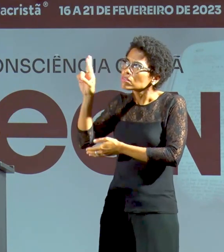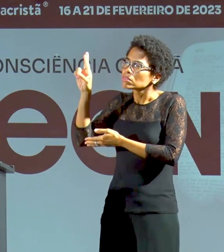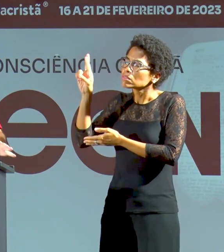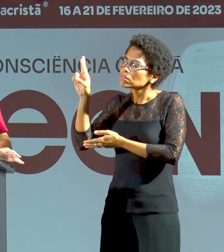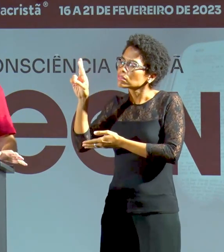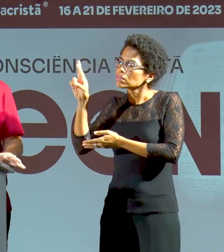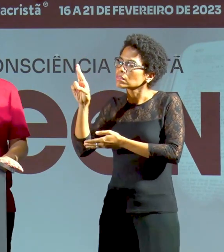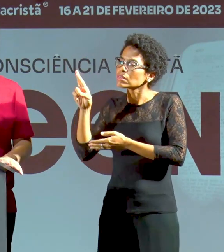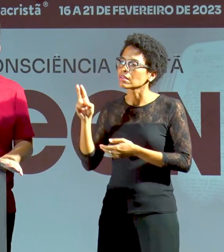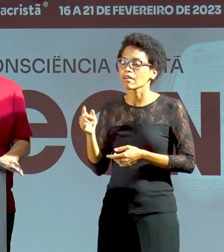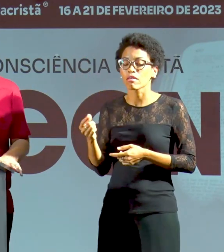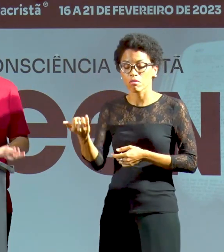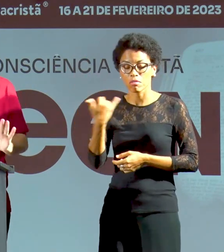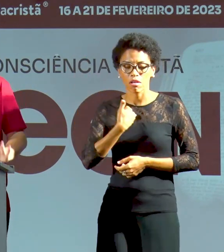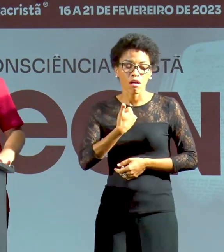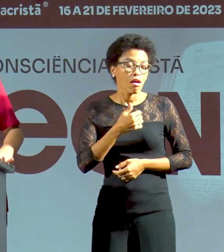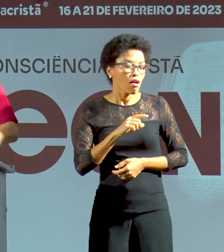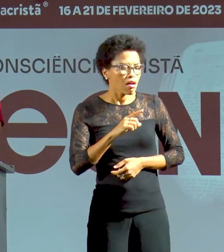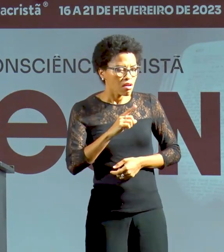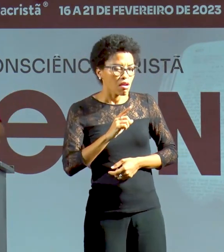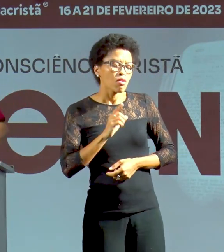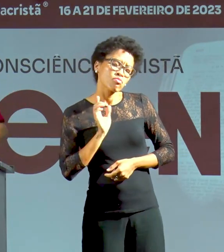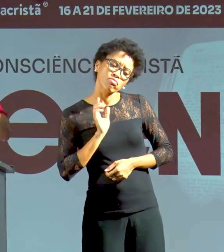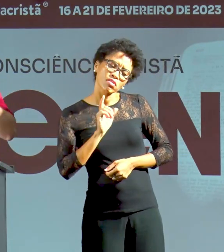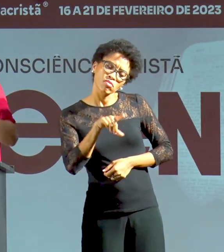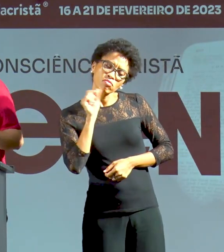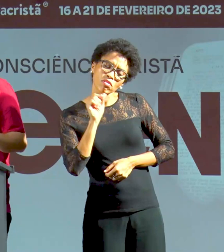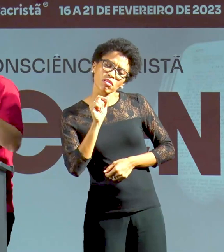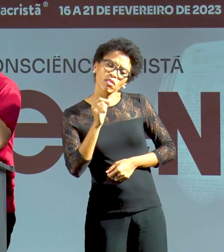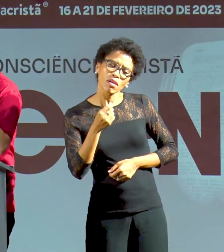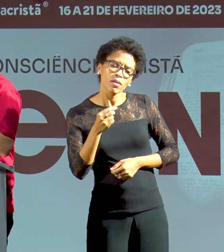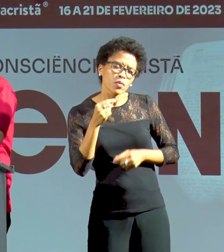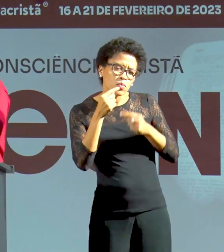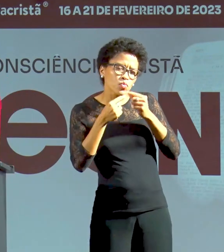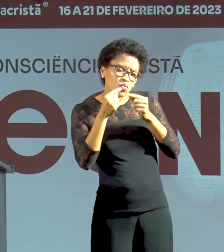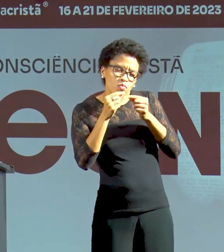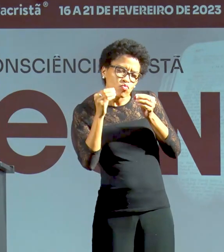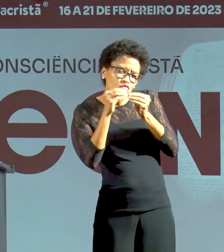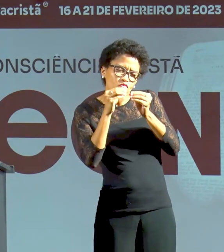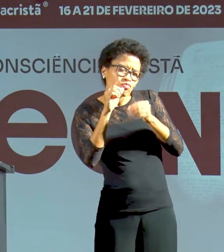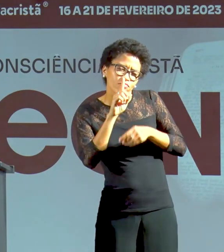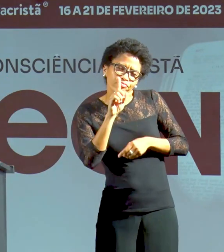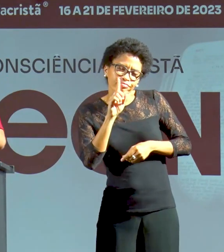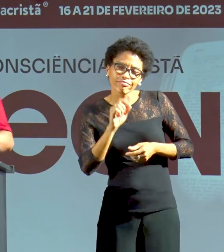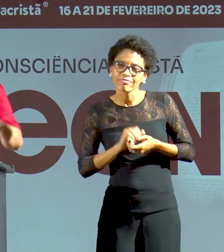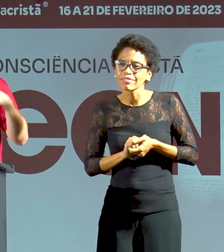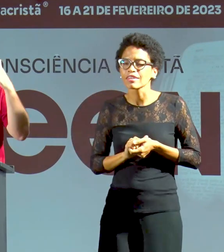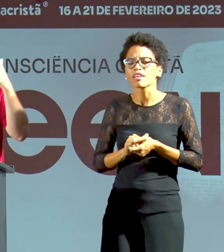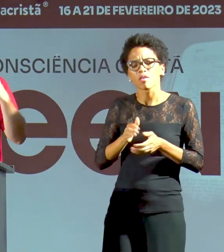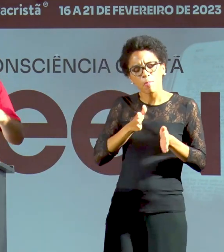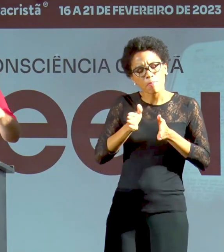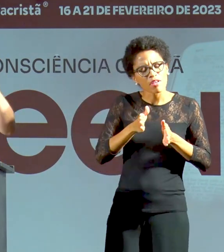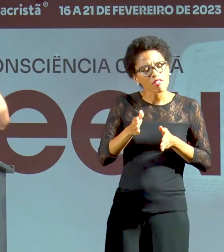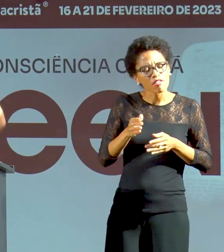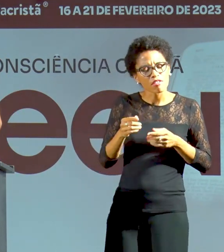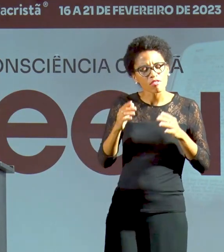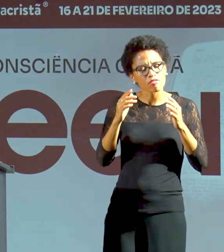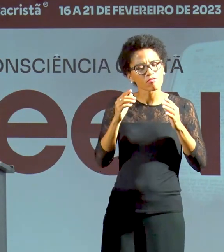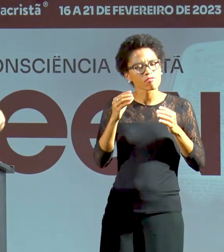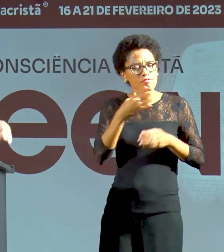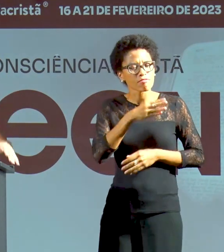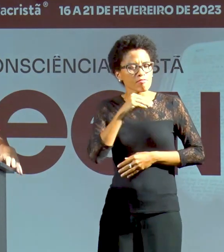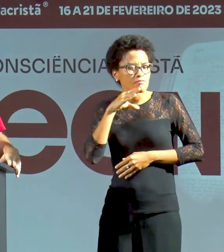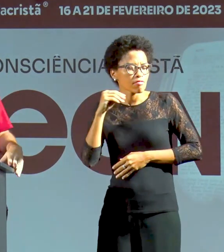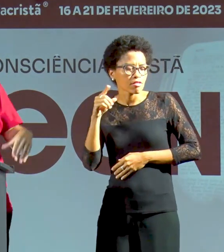o seguinte eu decidi não beijar na boca passado adolescência sem beijar na boca Decidi não ficar